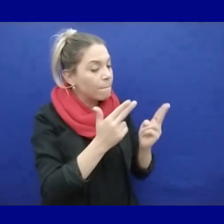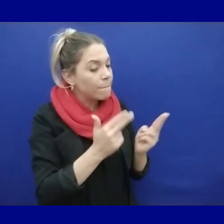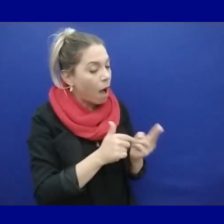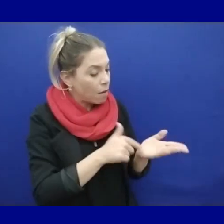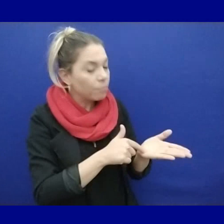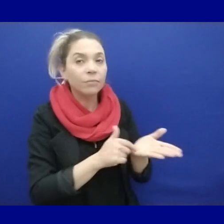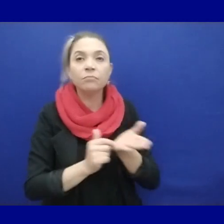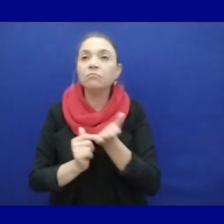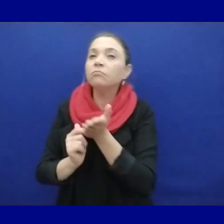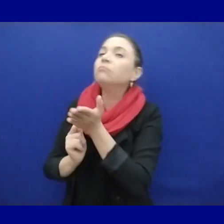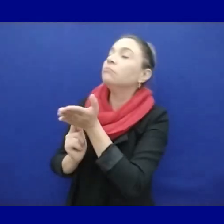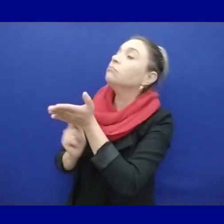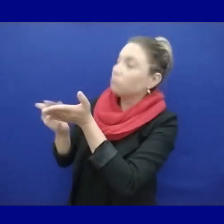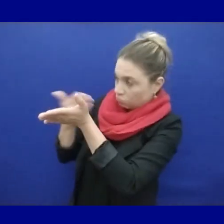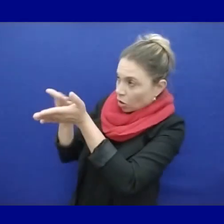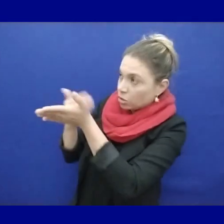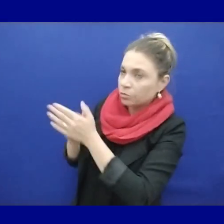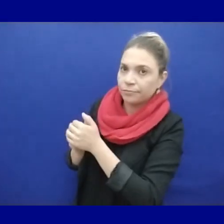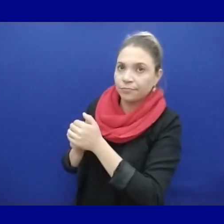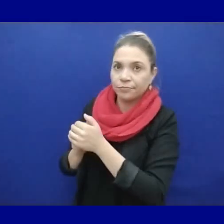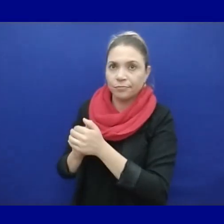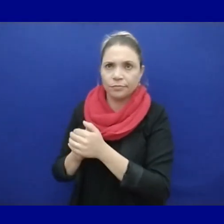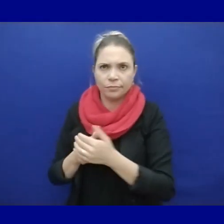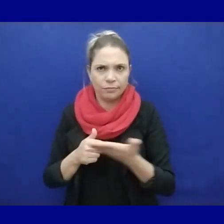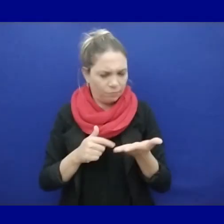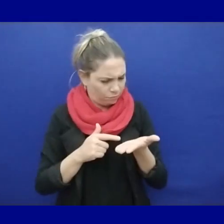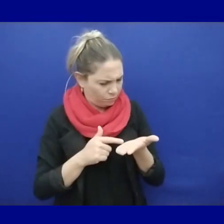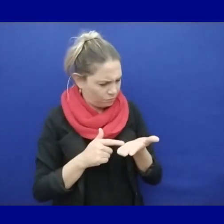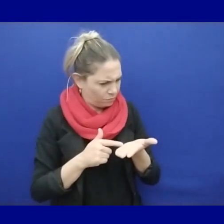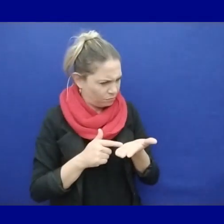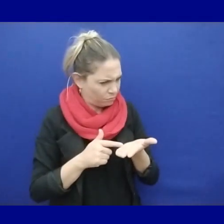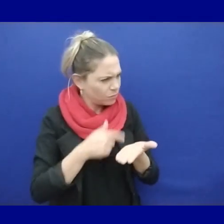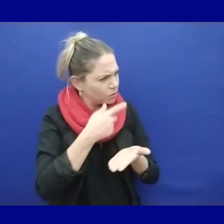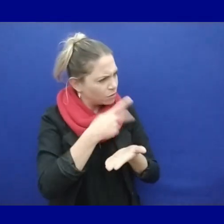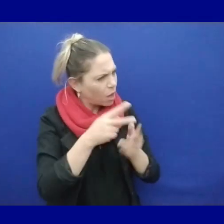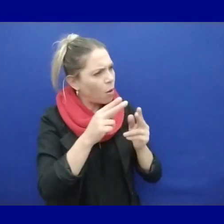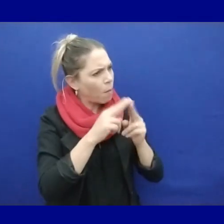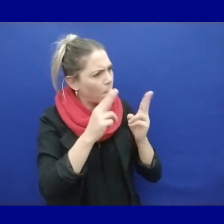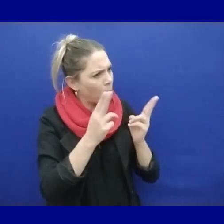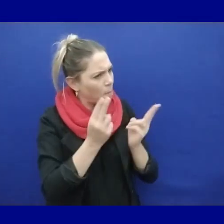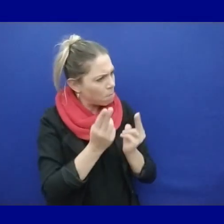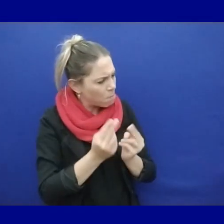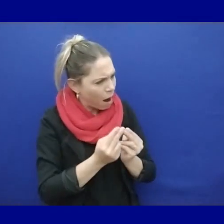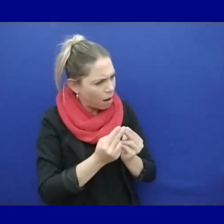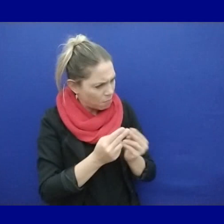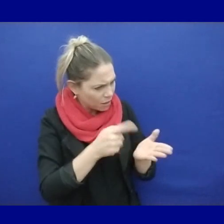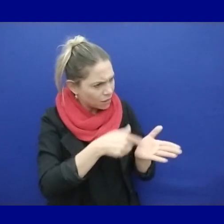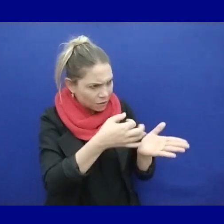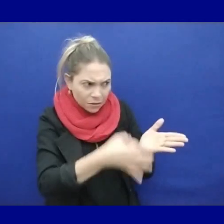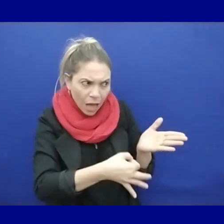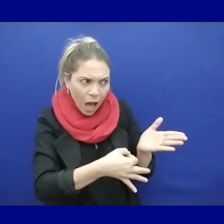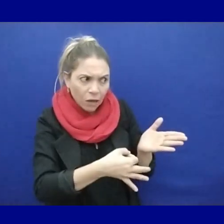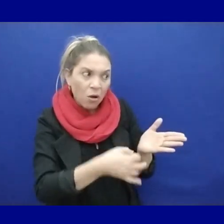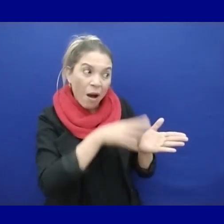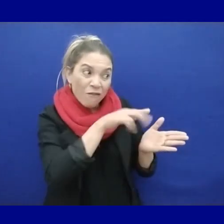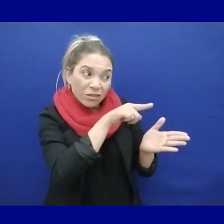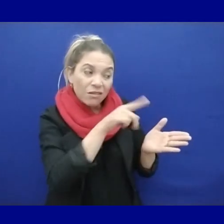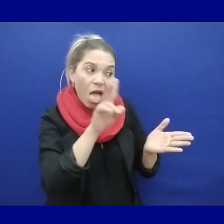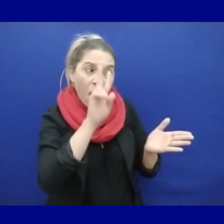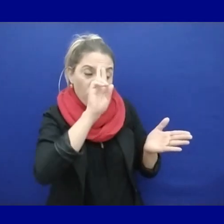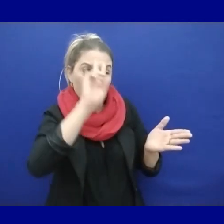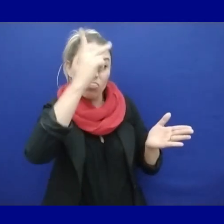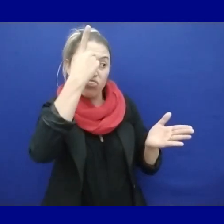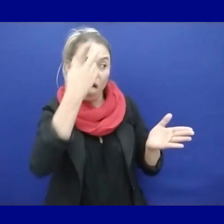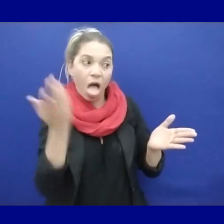E então aquele homem disse: olha, eu vim conferir se o seu mapa estava errado, porque essa estrada está errada, mas o seu mapa